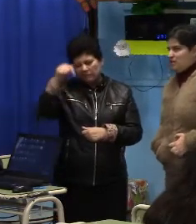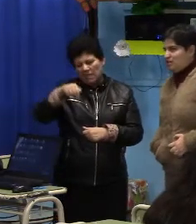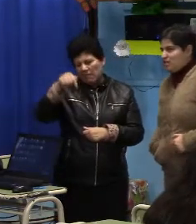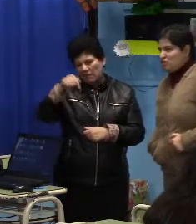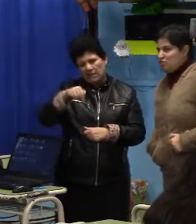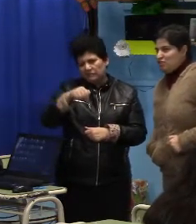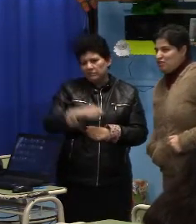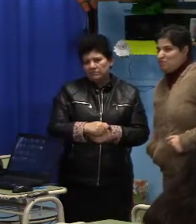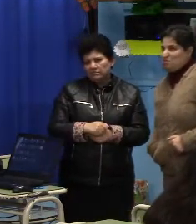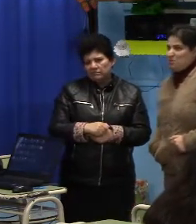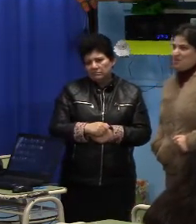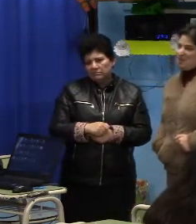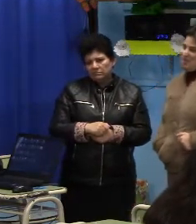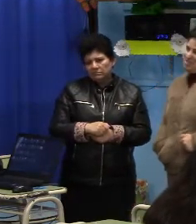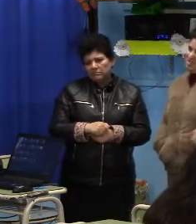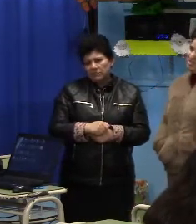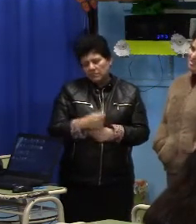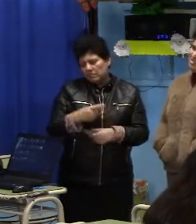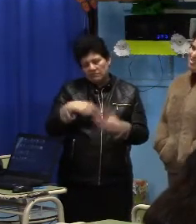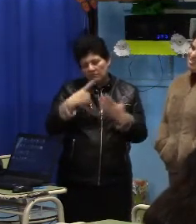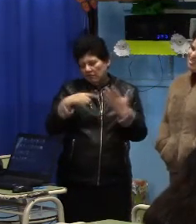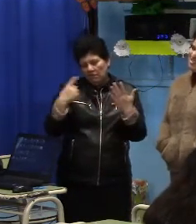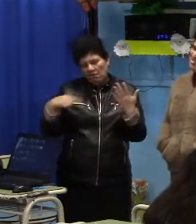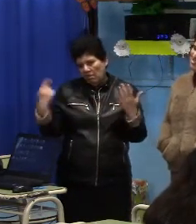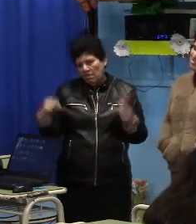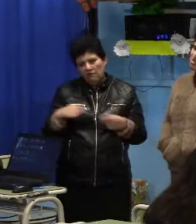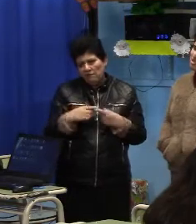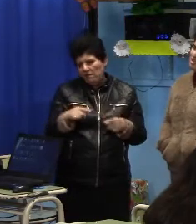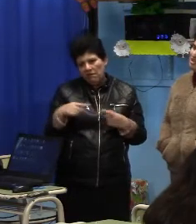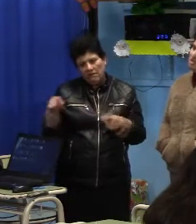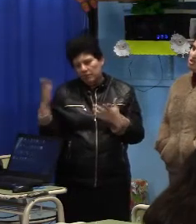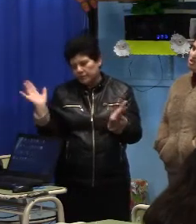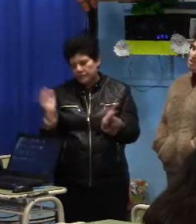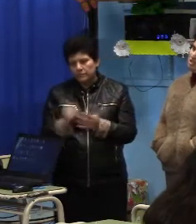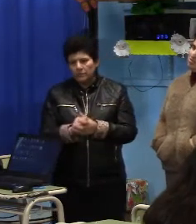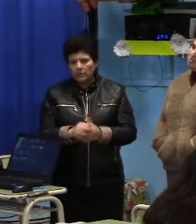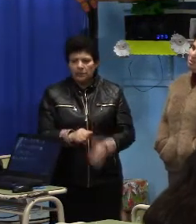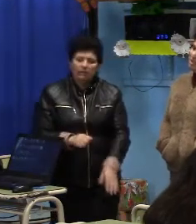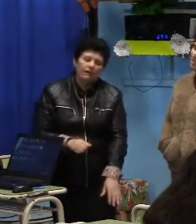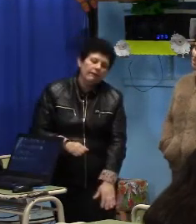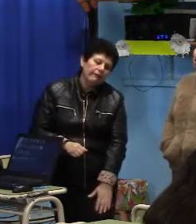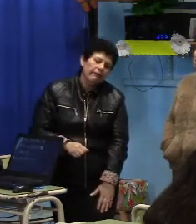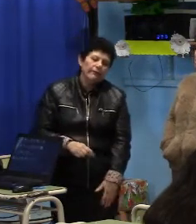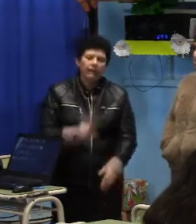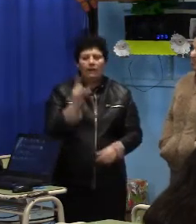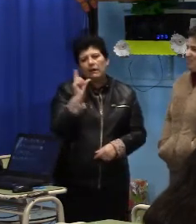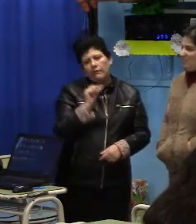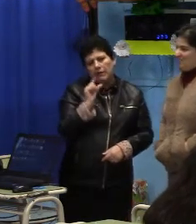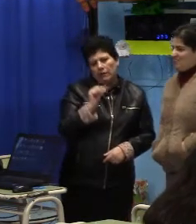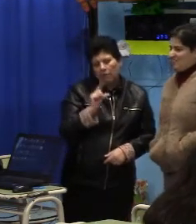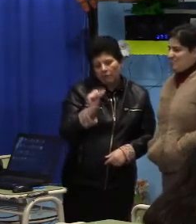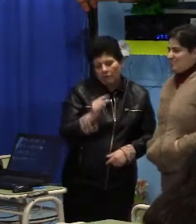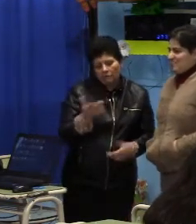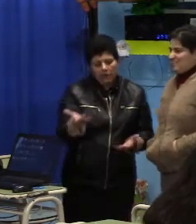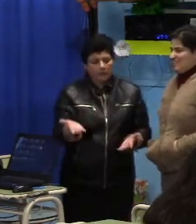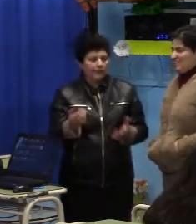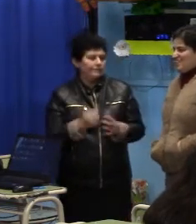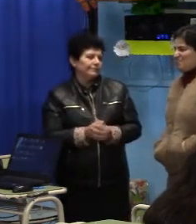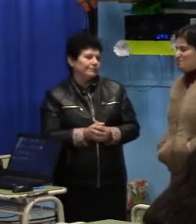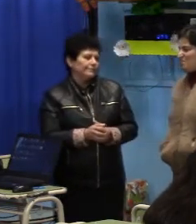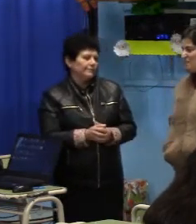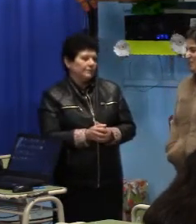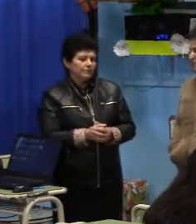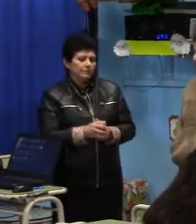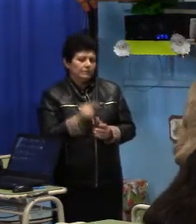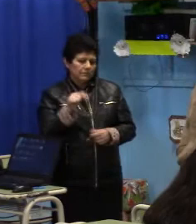sé, el calo que tengo en el pie, no sé, la rodilla que me duele, lo que sea.